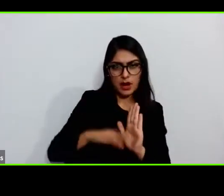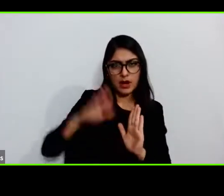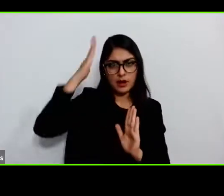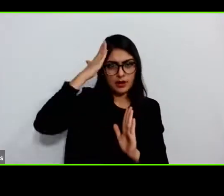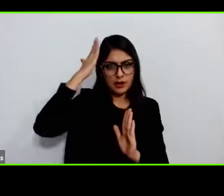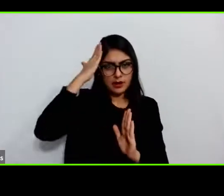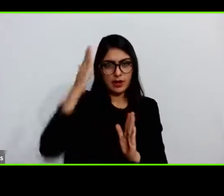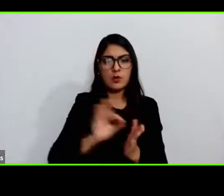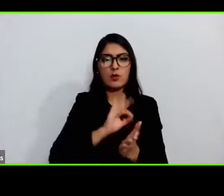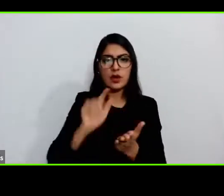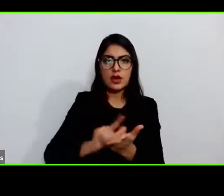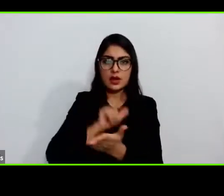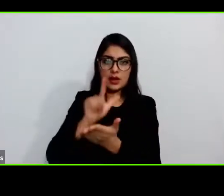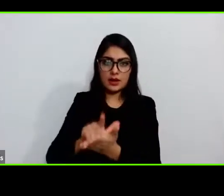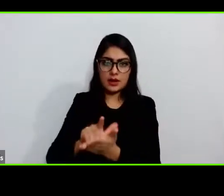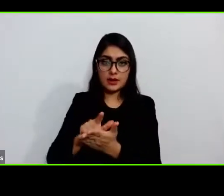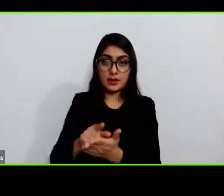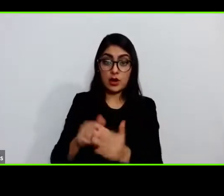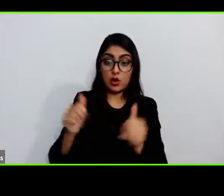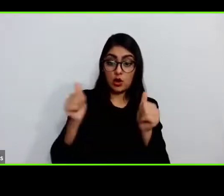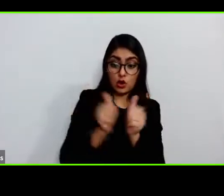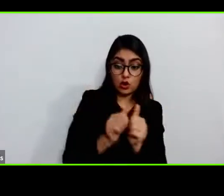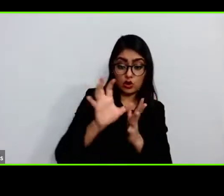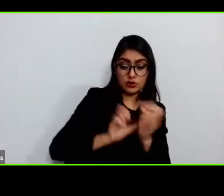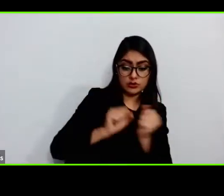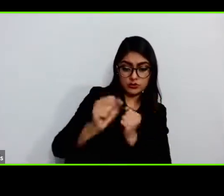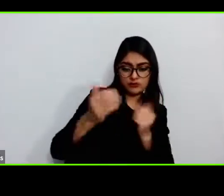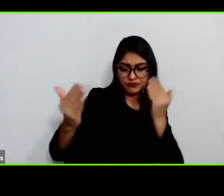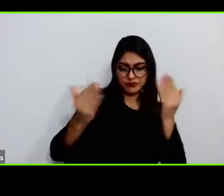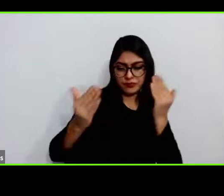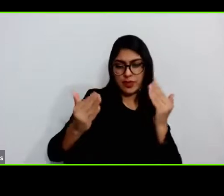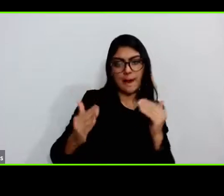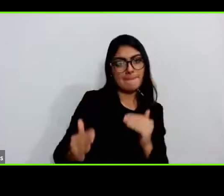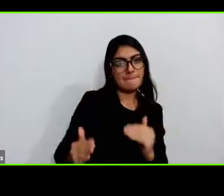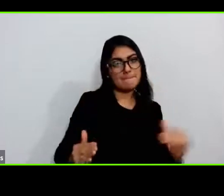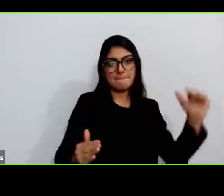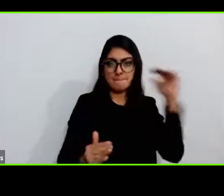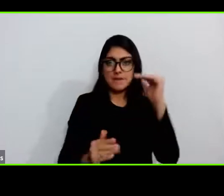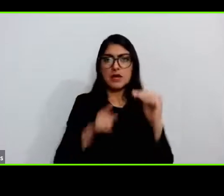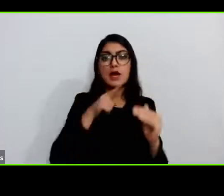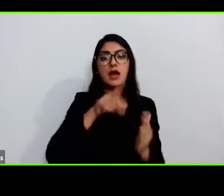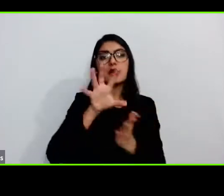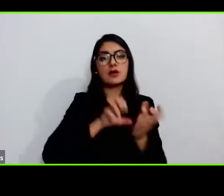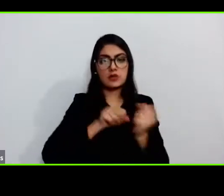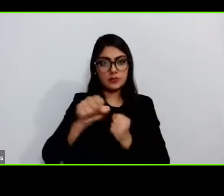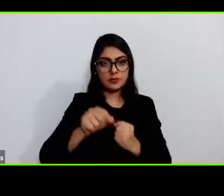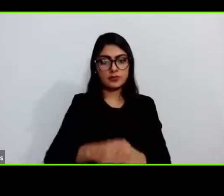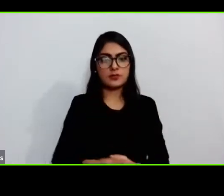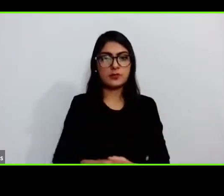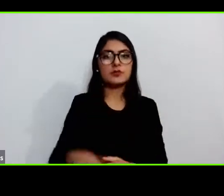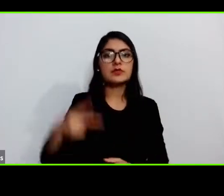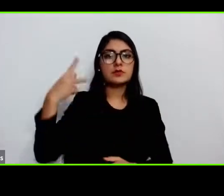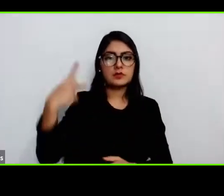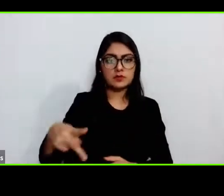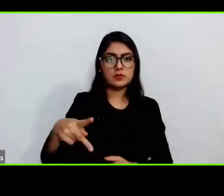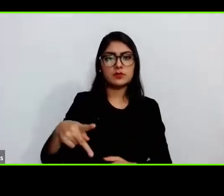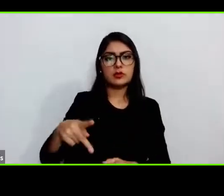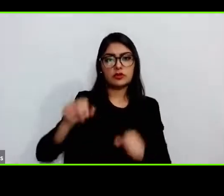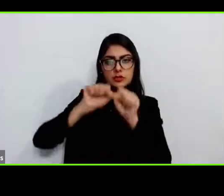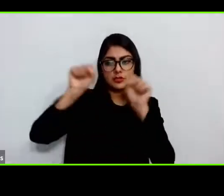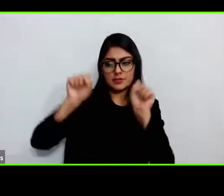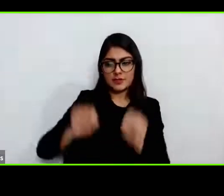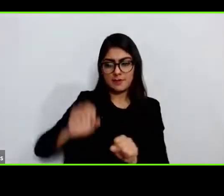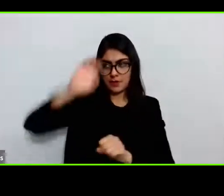una ley, frente a la Constitución, ¿no? Entonces, típica, es un medio de control típico del sistema europeo de